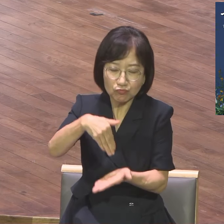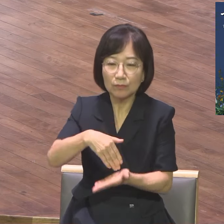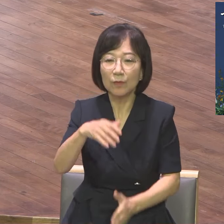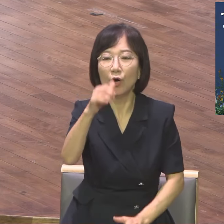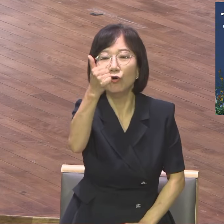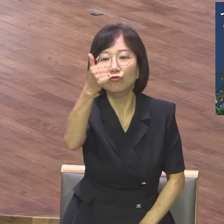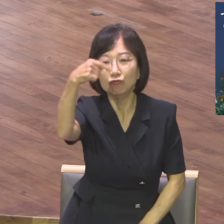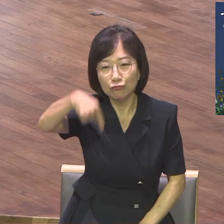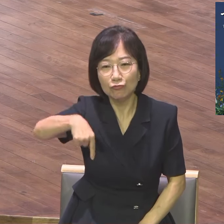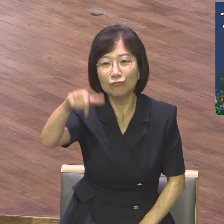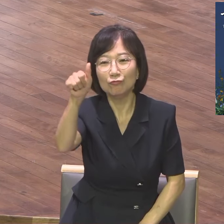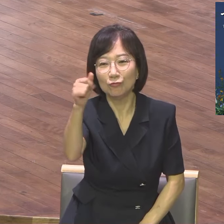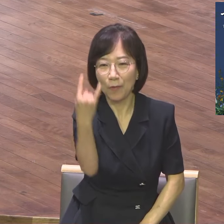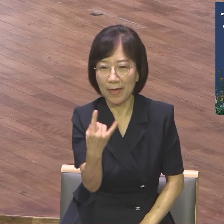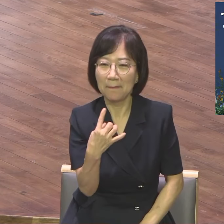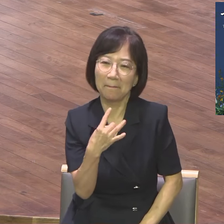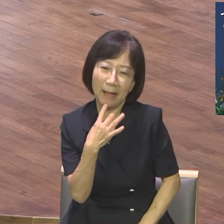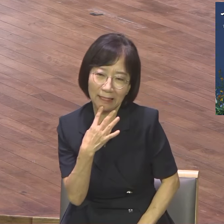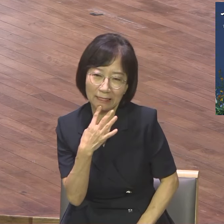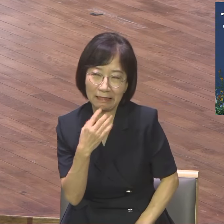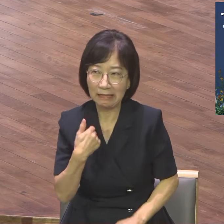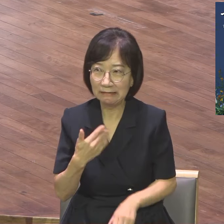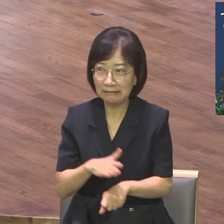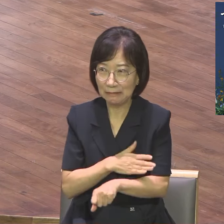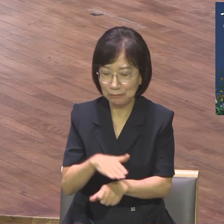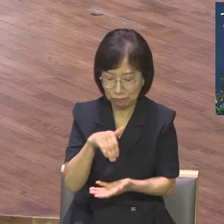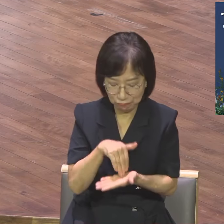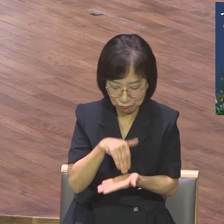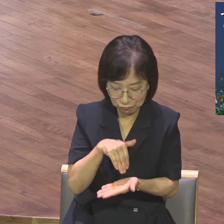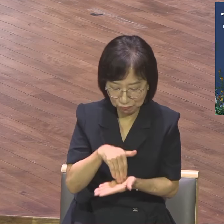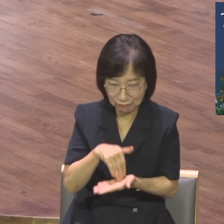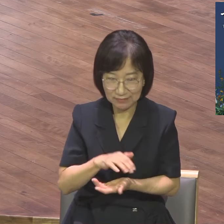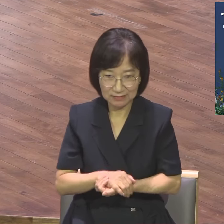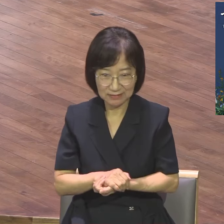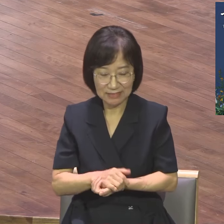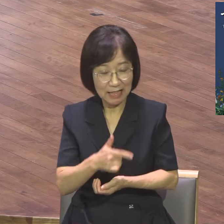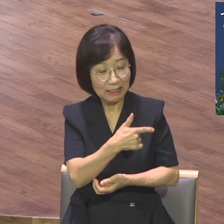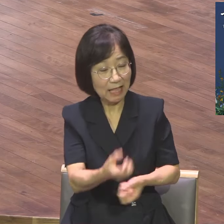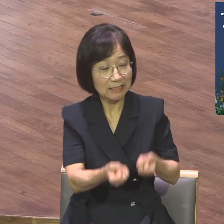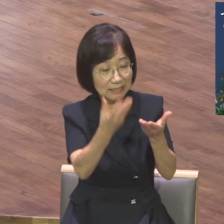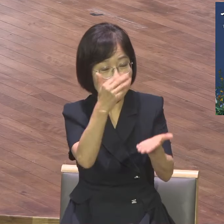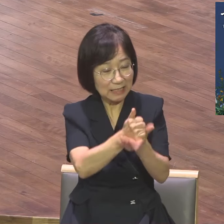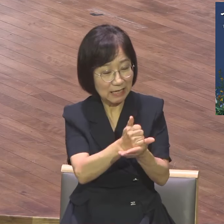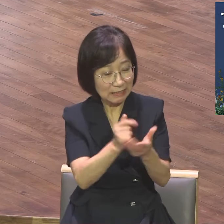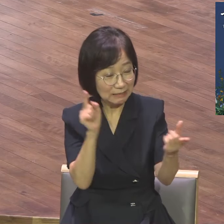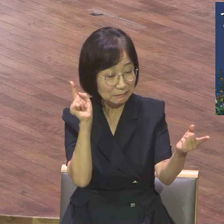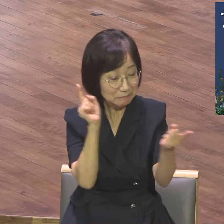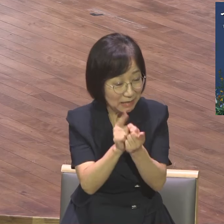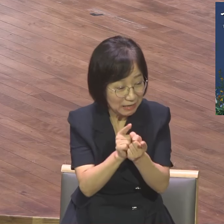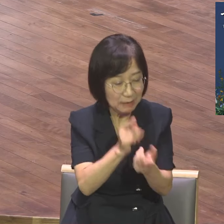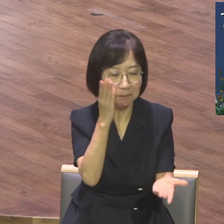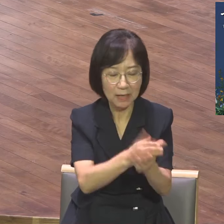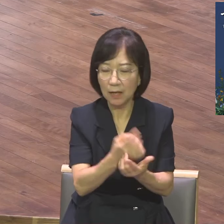가룟 유다는 대세상 앞으로 갈 것이 아니라 어디로 가야 돼요? 하나님 앞에 나가야 돼요.